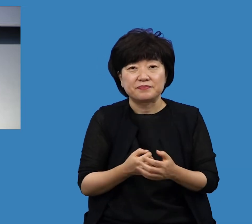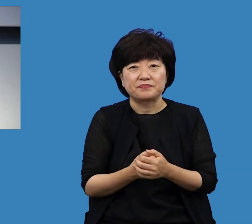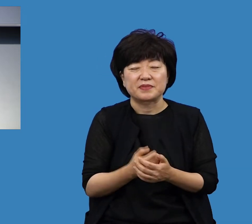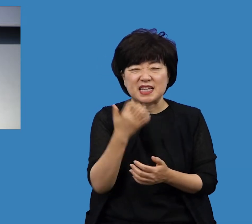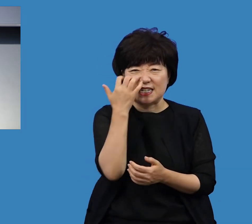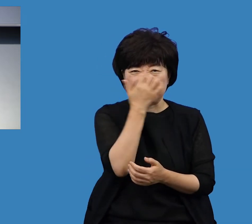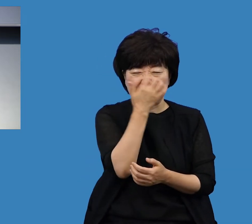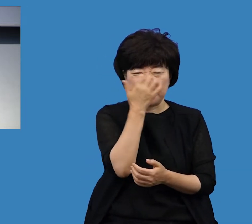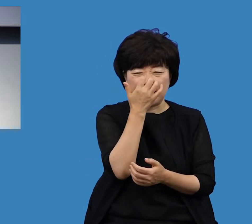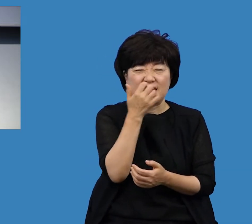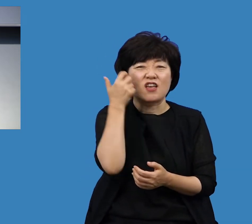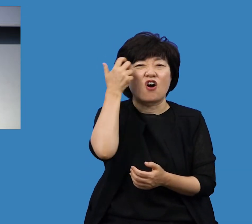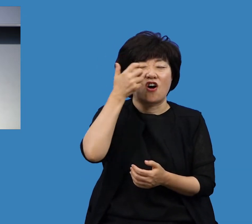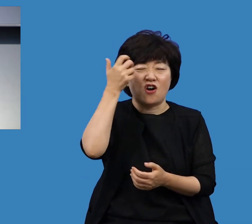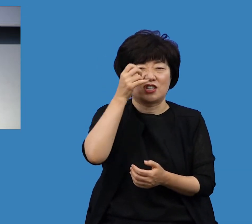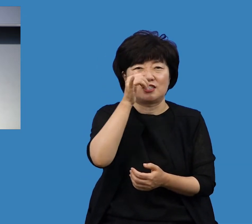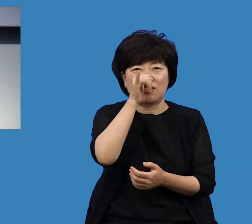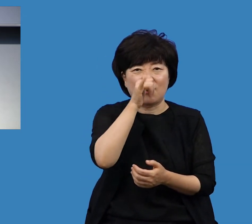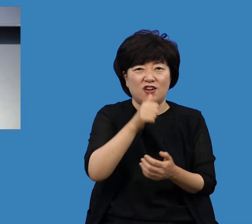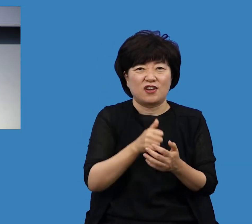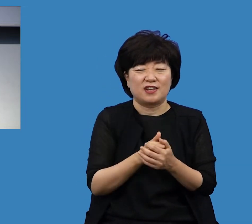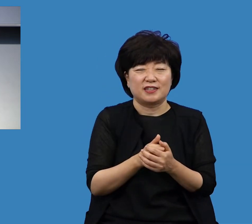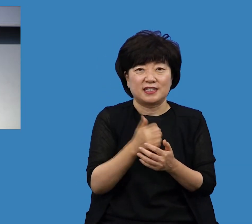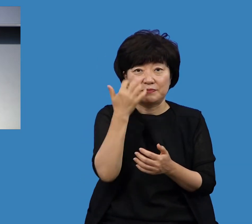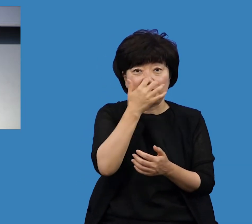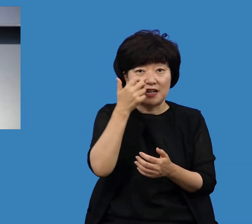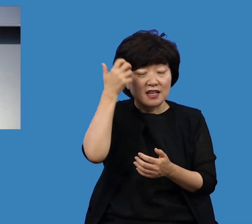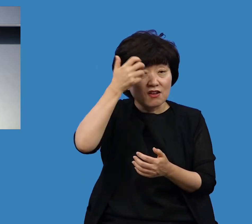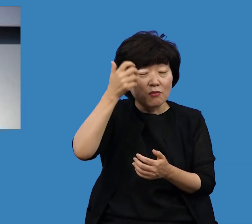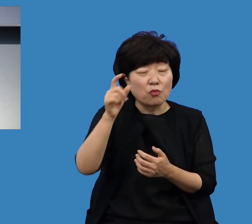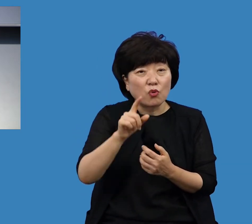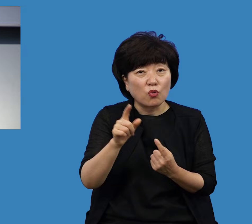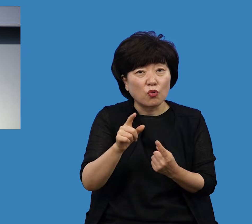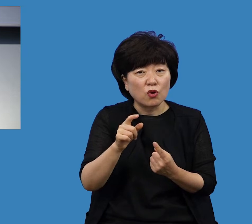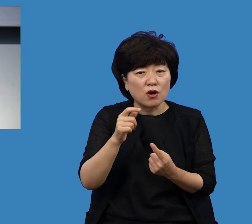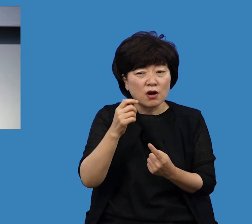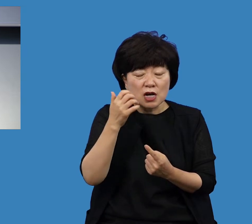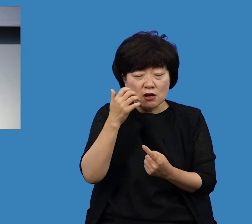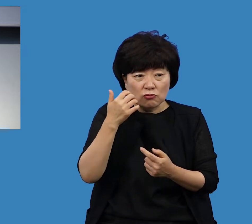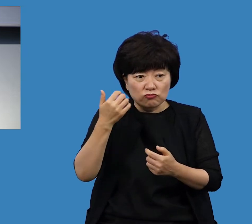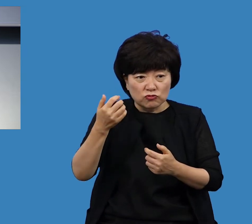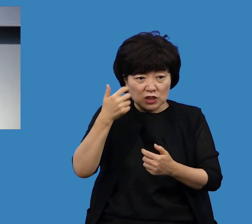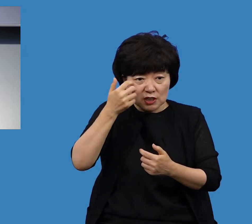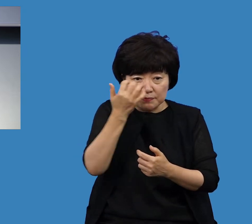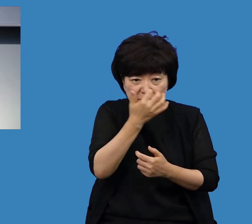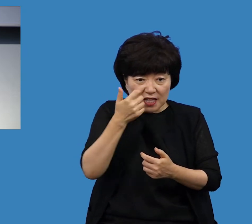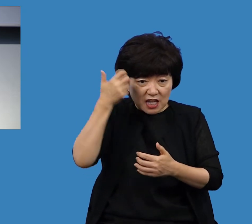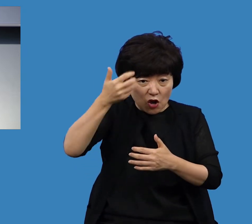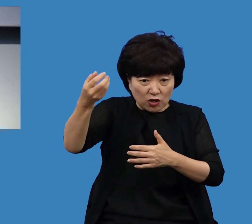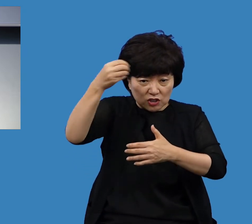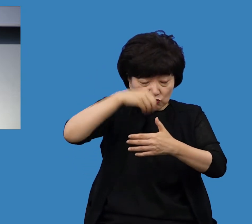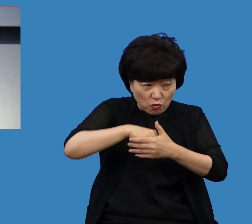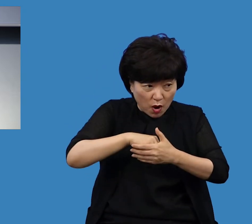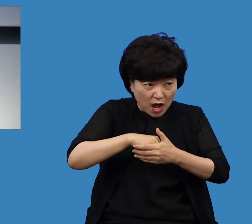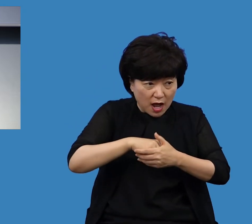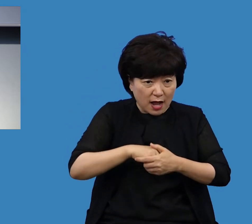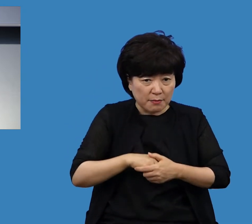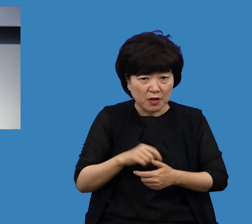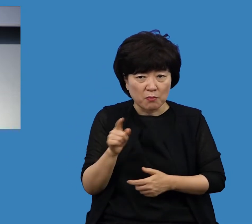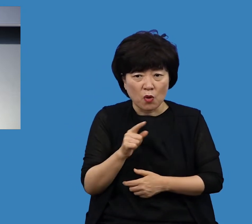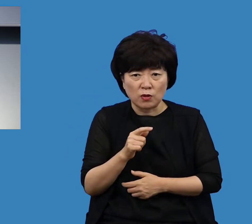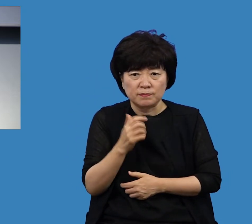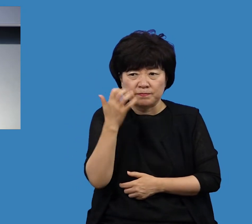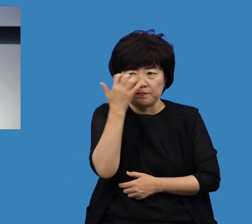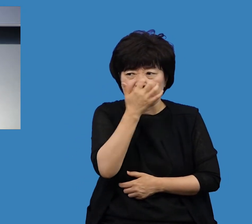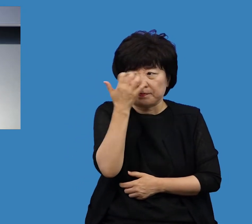음란의 영이라는 게 있습니다. 음란의 영이라고 하는 것은 어떤 거겠어요? 그 영이 우리 안에 들어와요. 그러면 어떤 갈망을